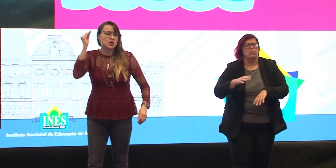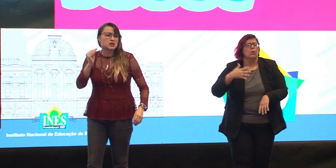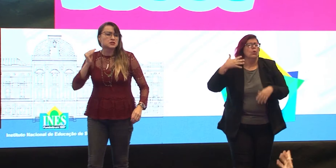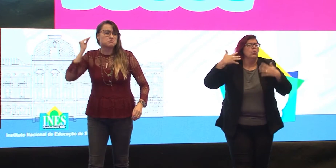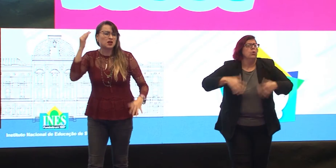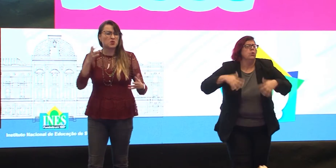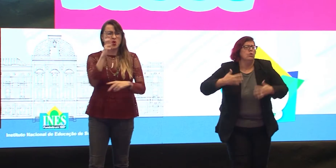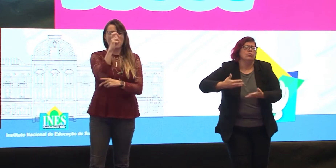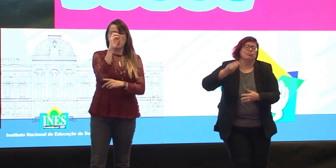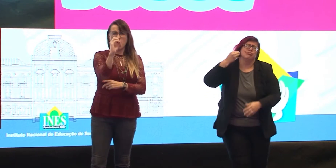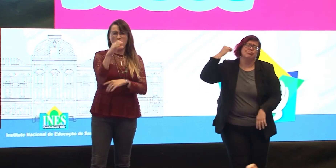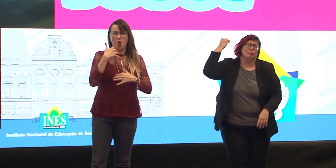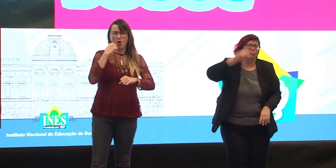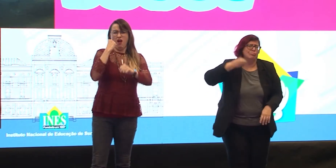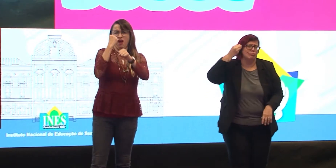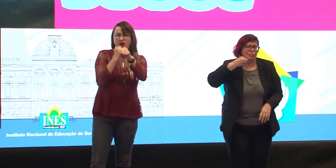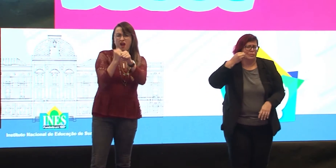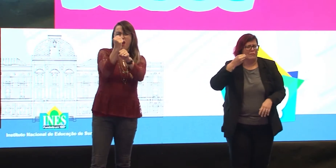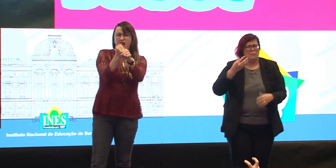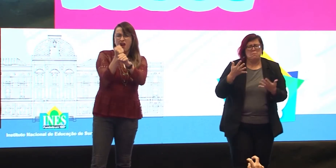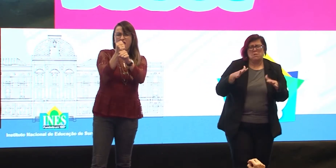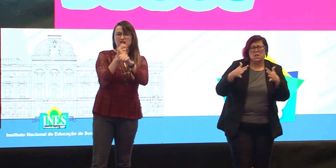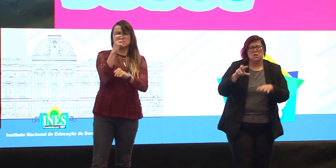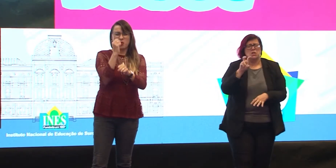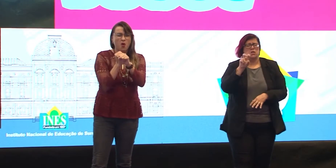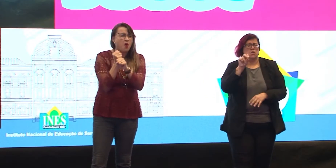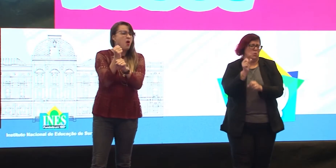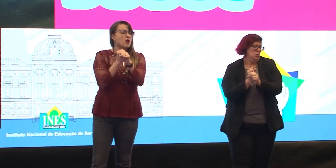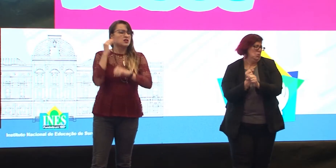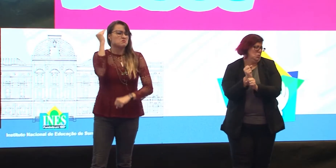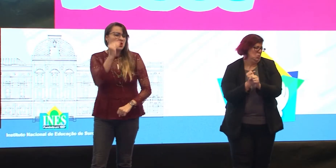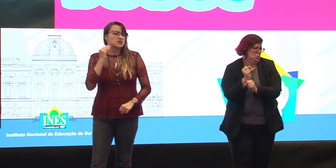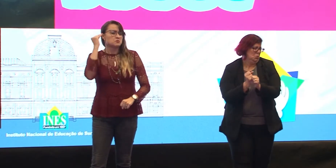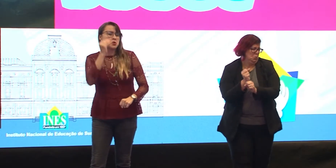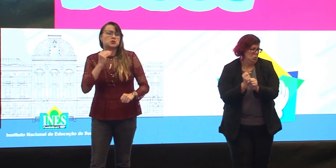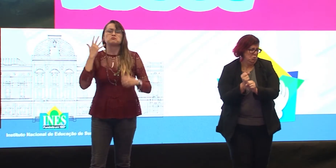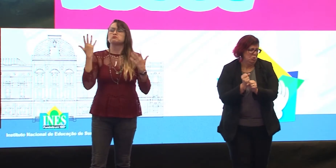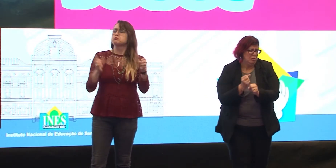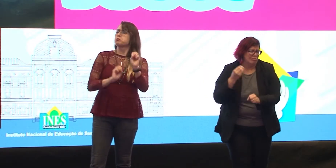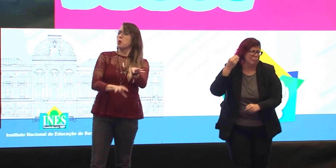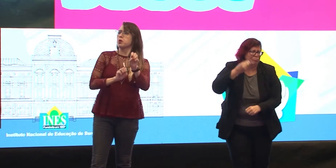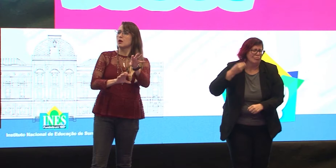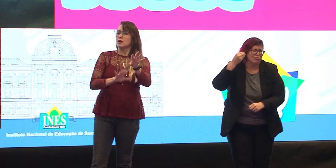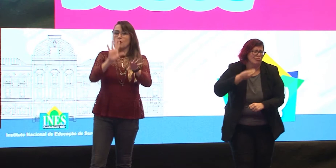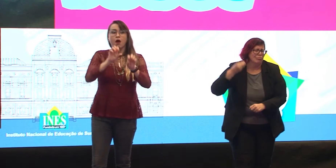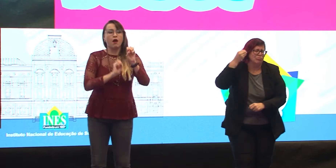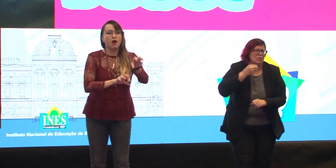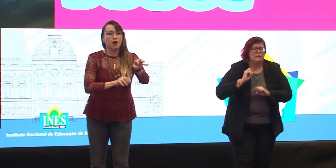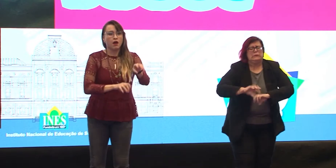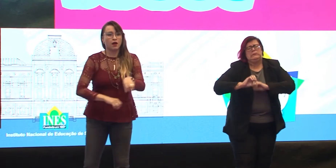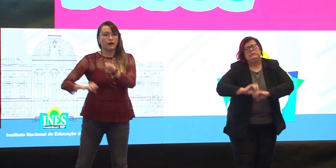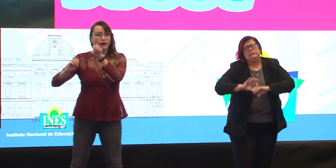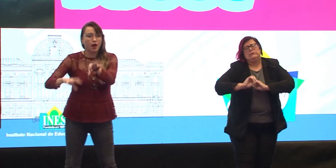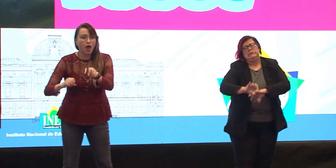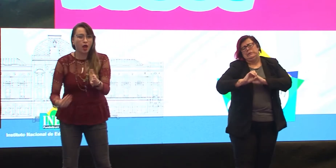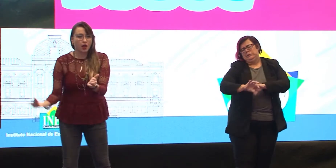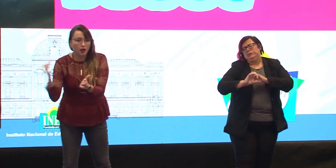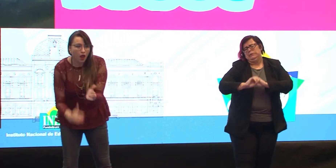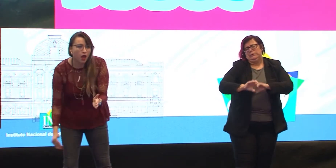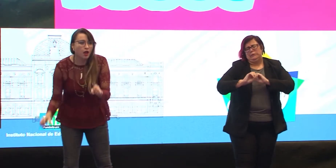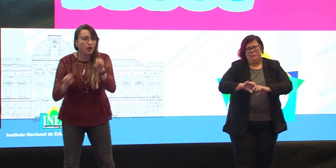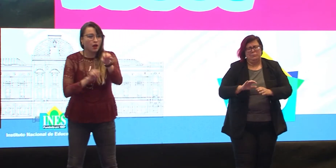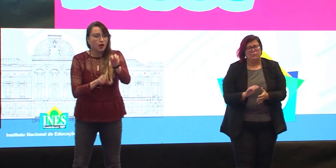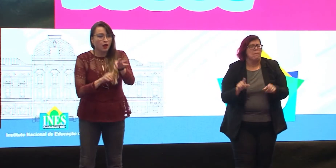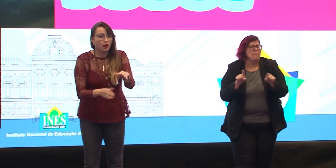na Colômbia, né, o que dá para, por todo esse tempo de experiência de educação de